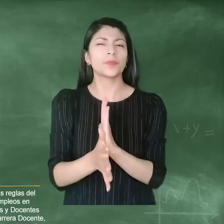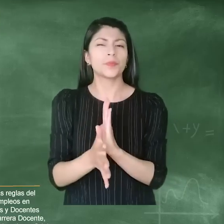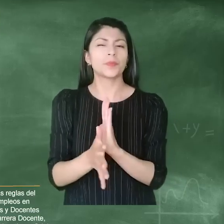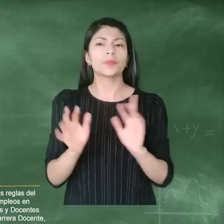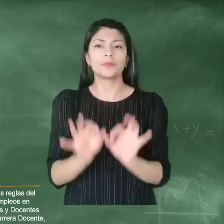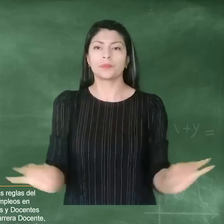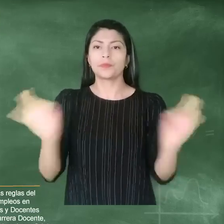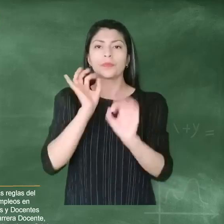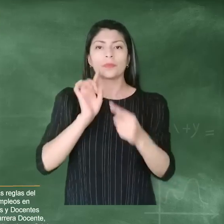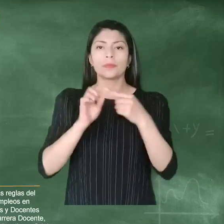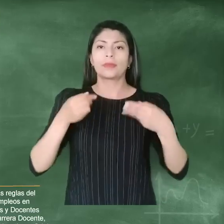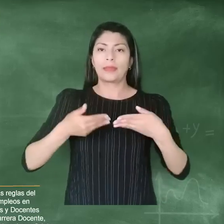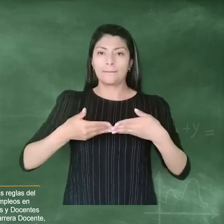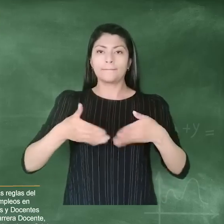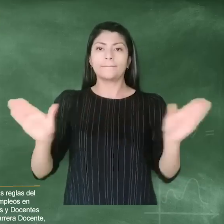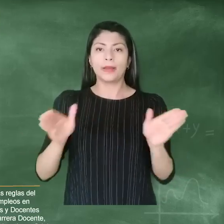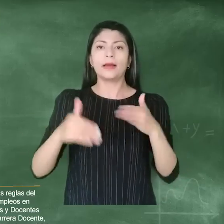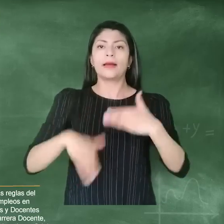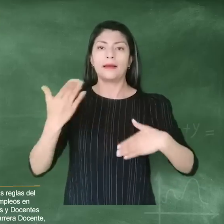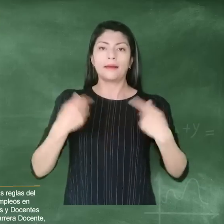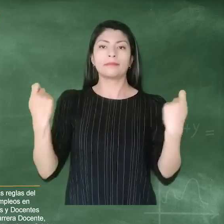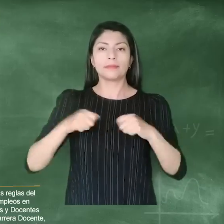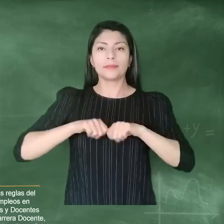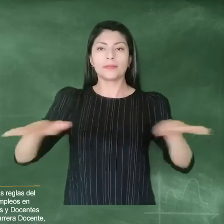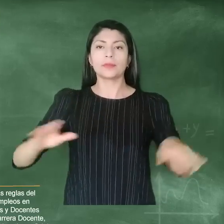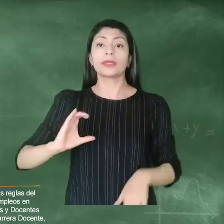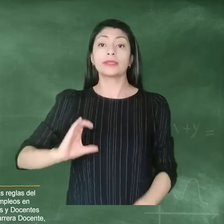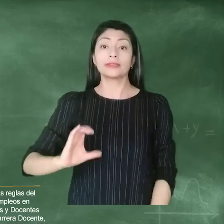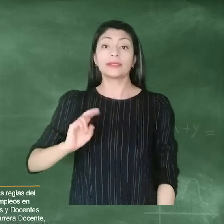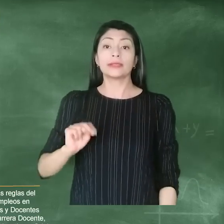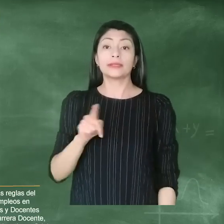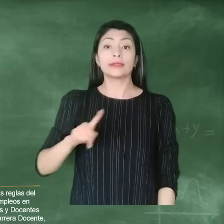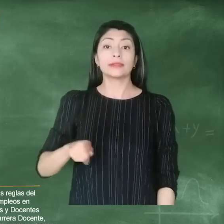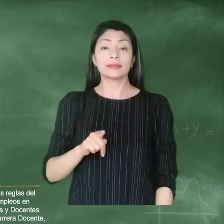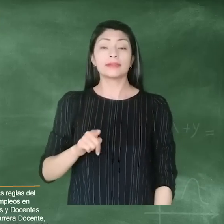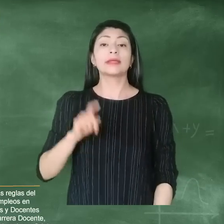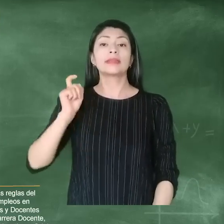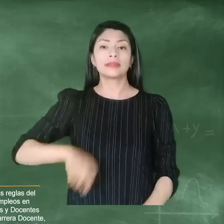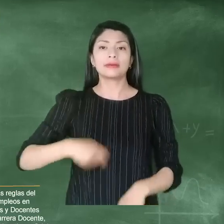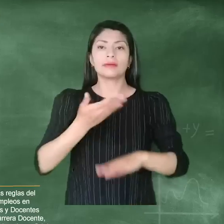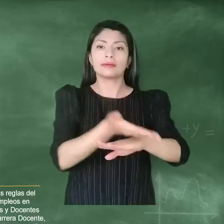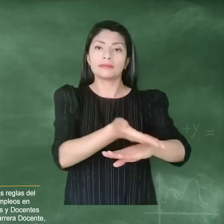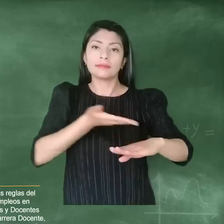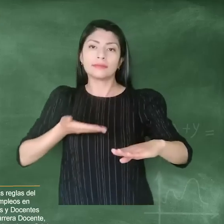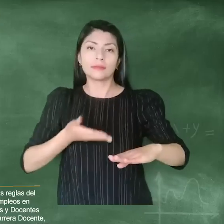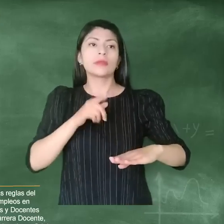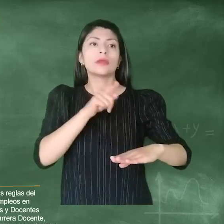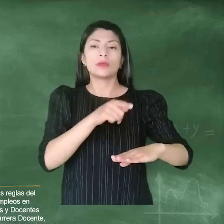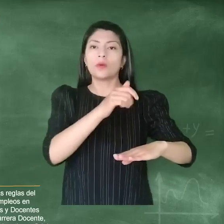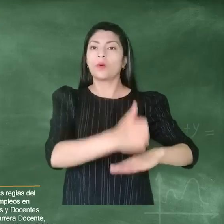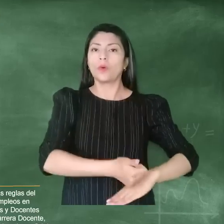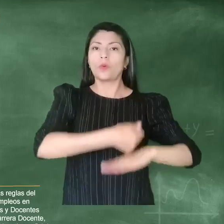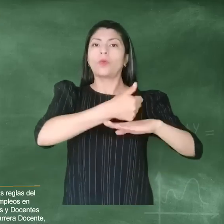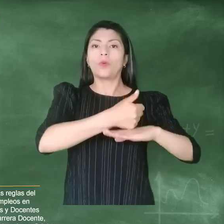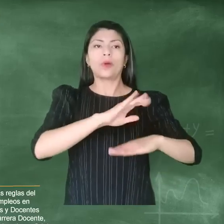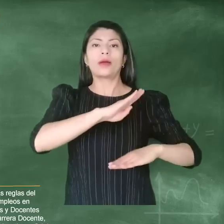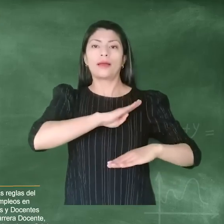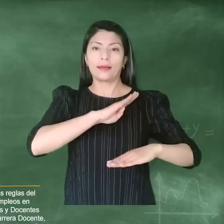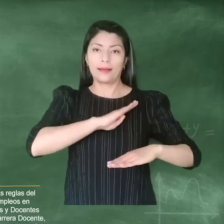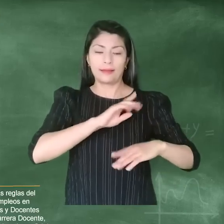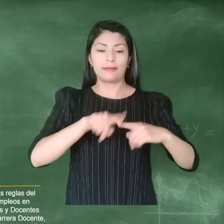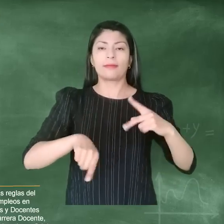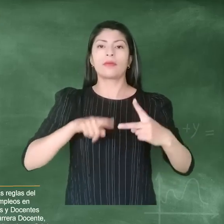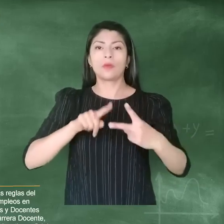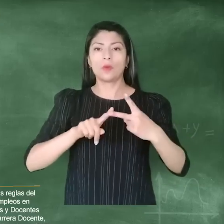2016, determina que, para dar apertura a la convocatoria, la CNSC solicitará a gobernadores